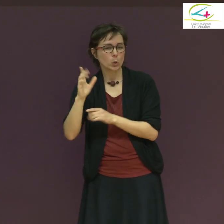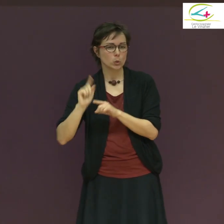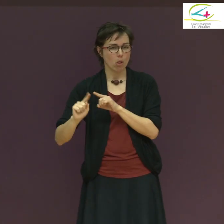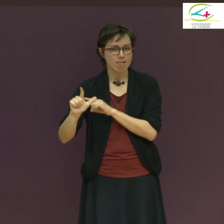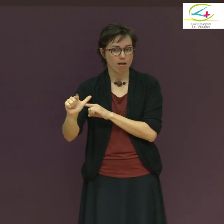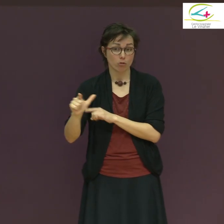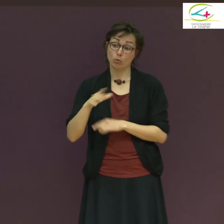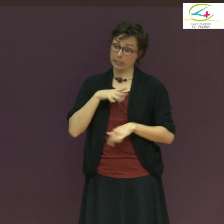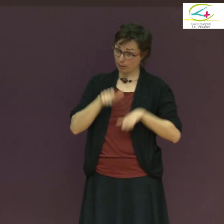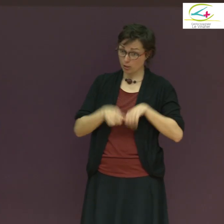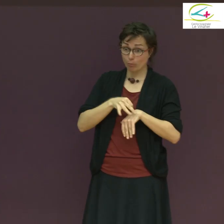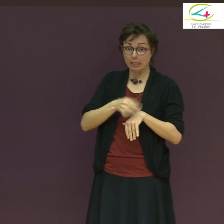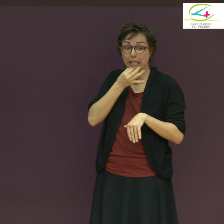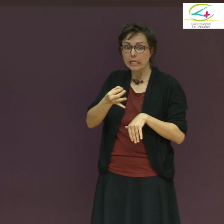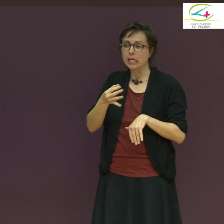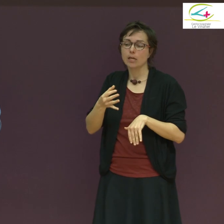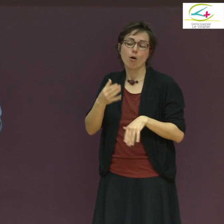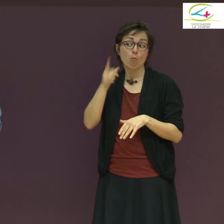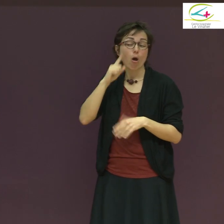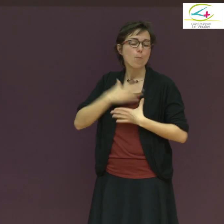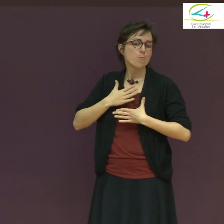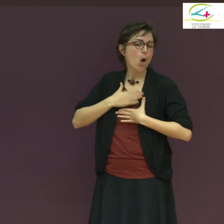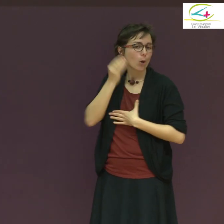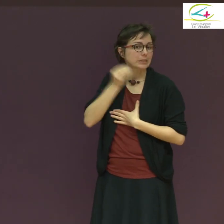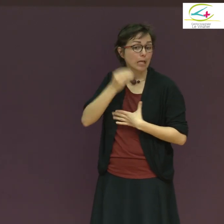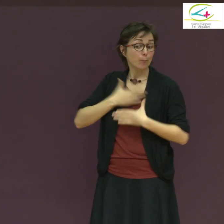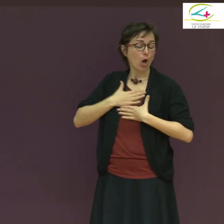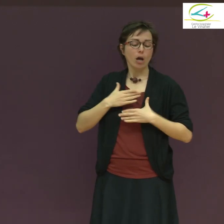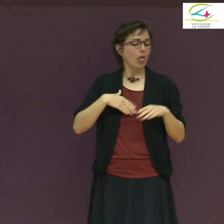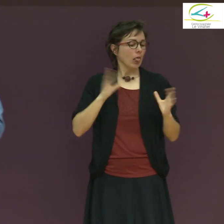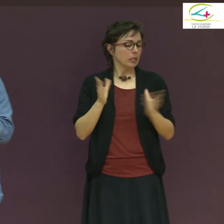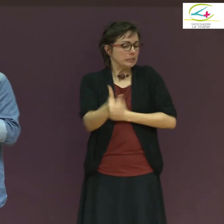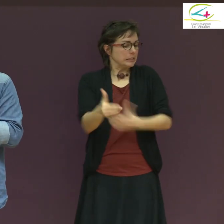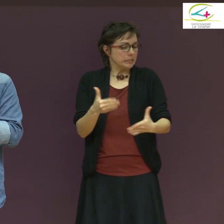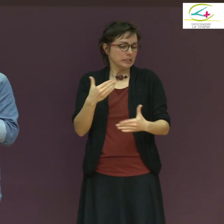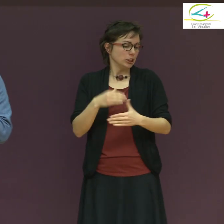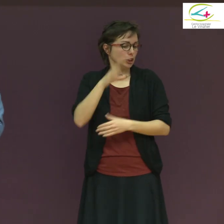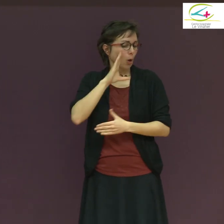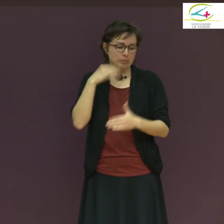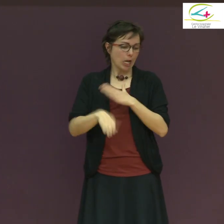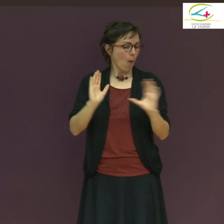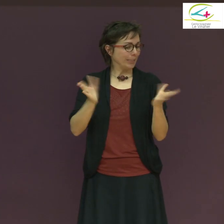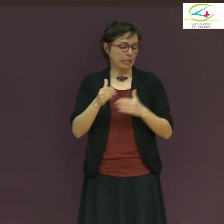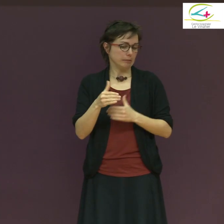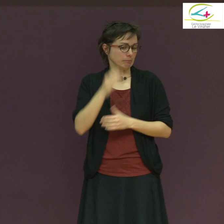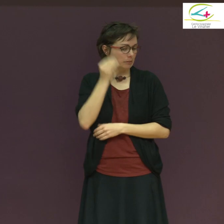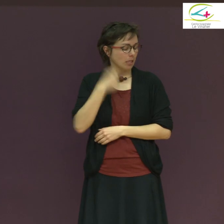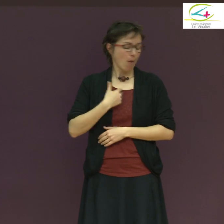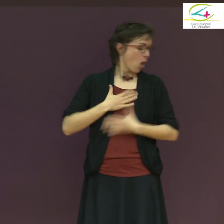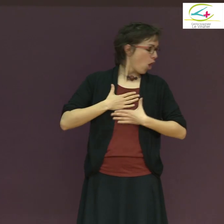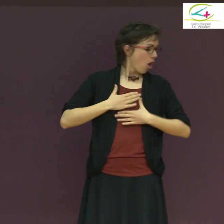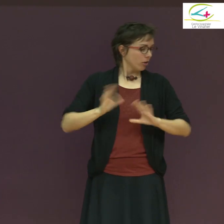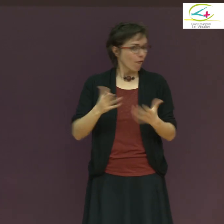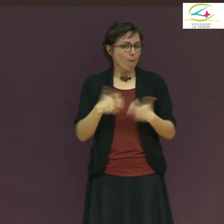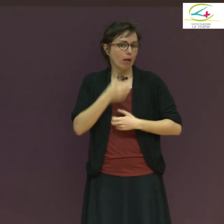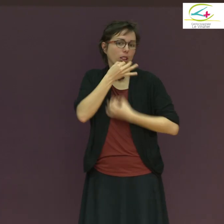disent parce qu'ils ont peur du psychiatre, hein, ils ont peur de finir à l'hôpital psychiatrique, c'est très clair. Mais pas que. On a des